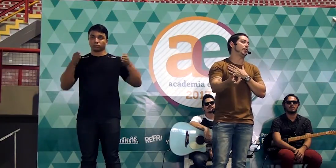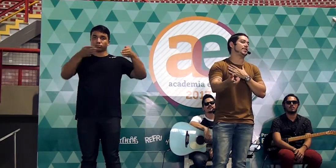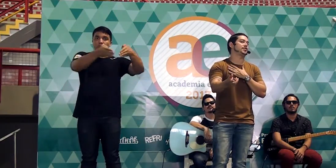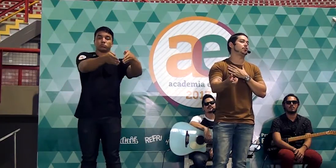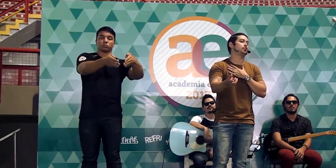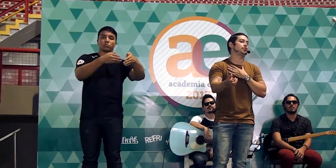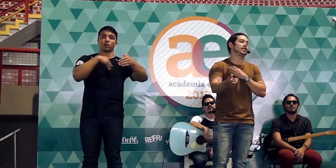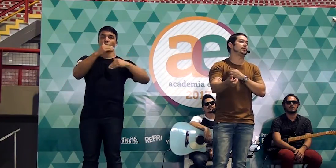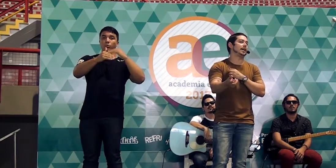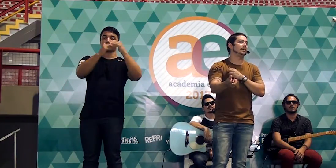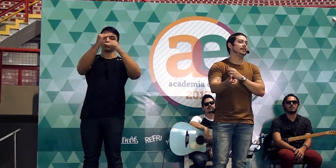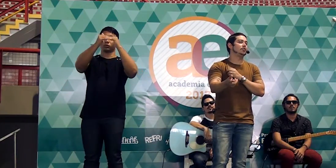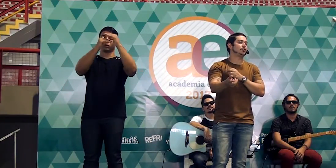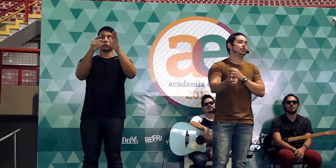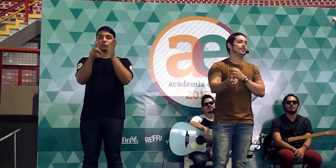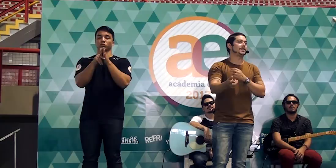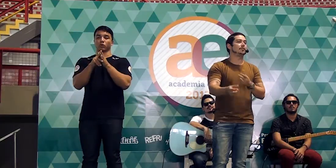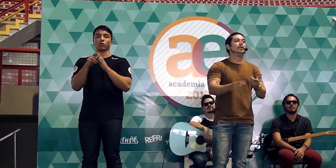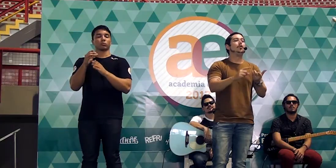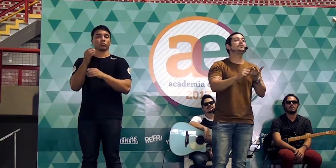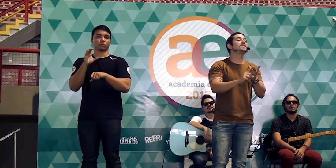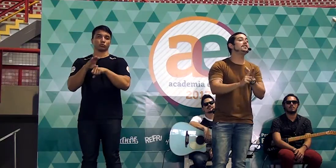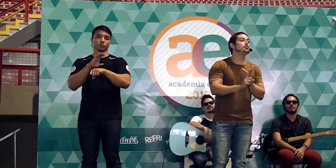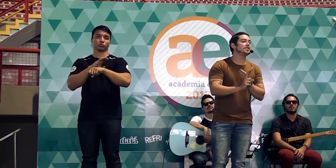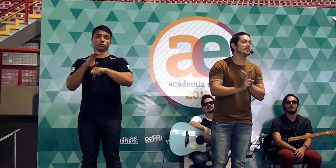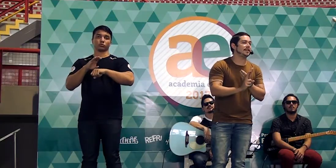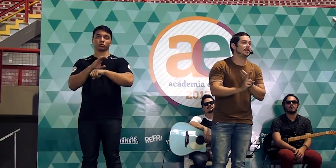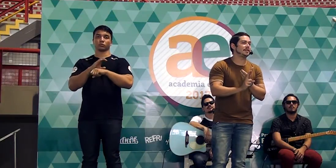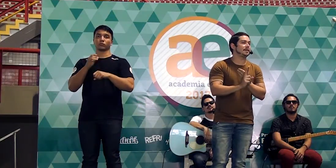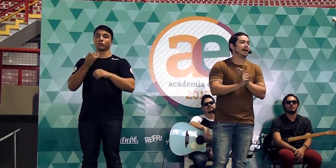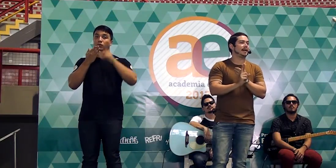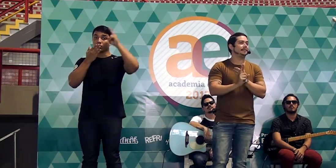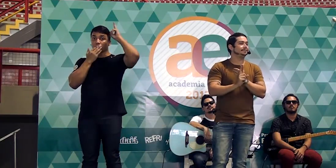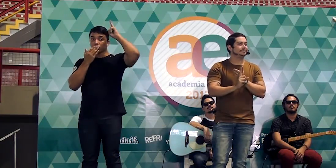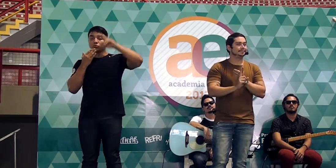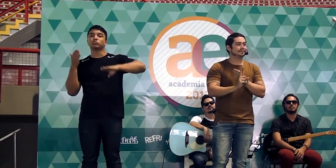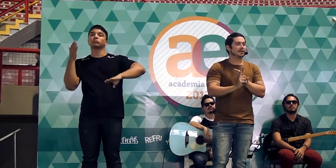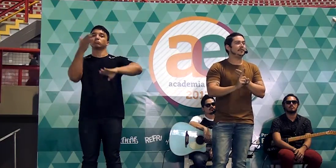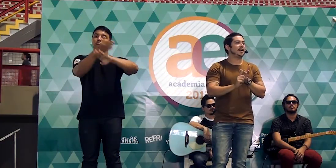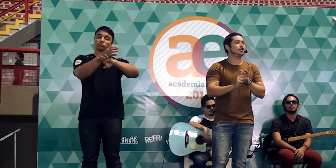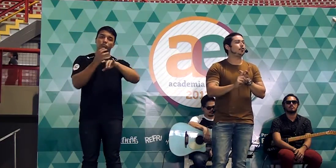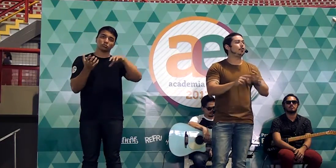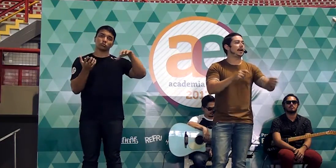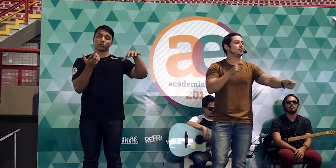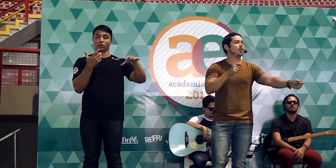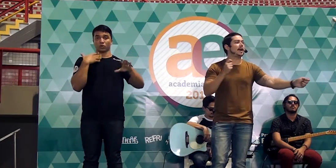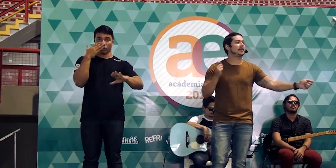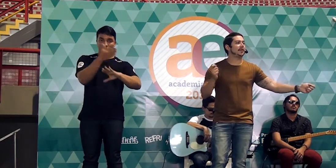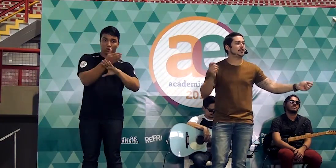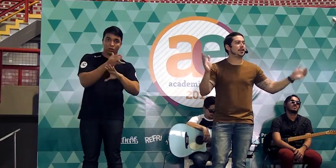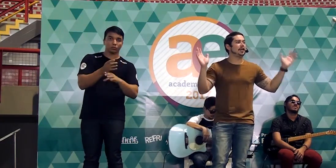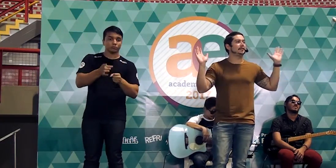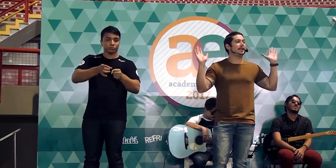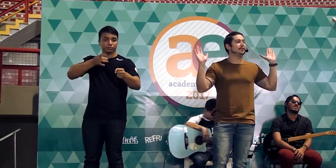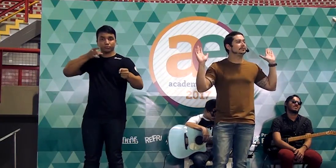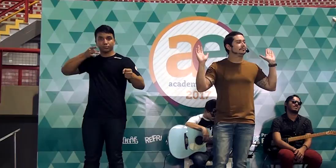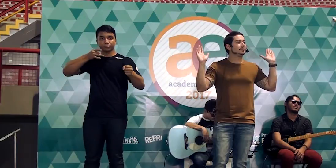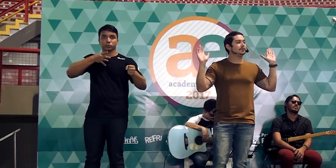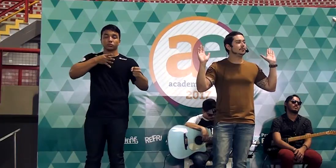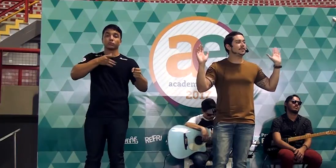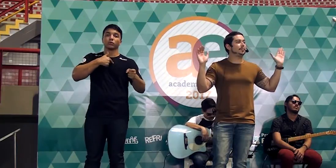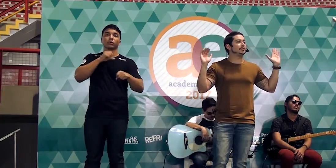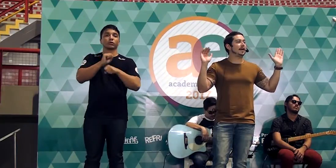ativamente do processo de construção da Constituição. Os índios invadiram a Assembleia, invadiram o Congresso com arco e flecha e